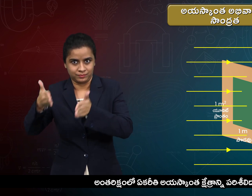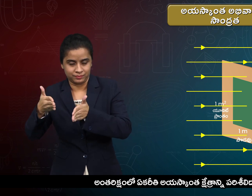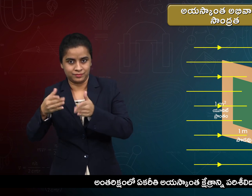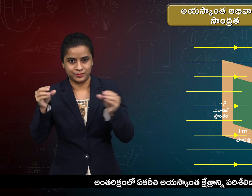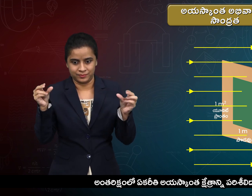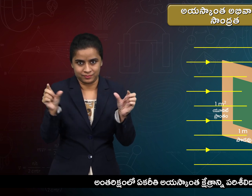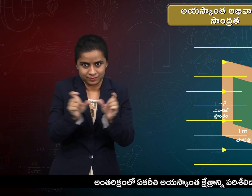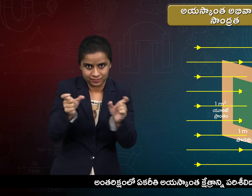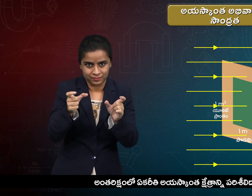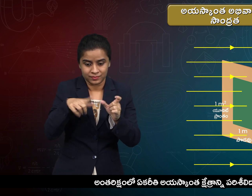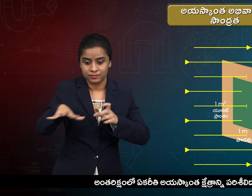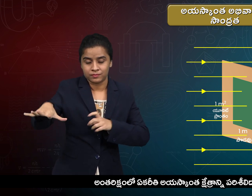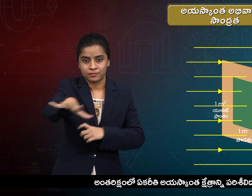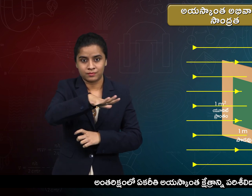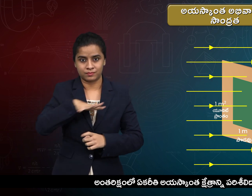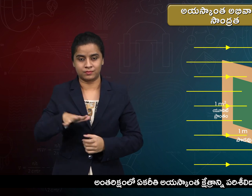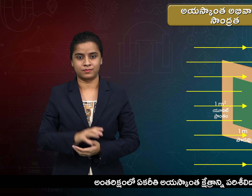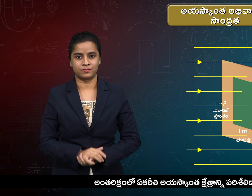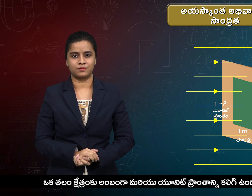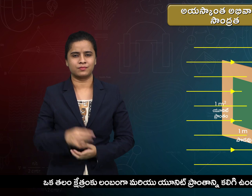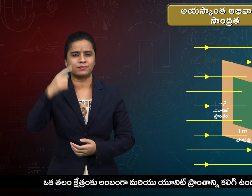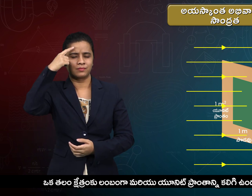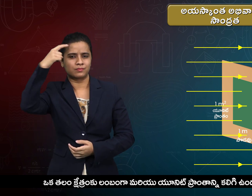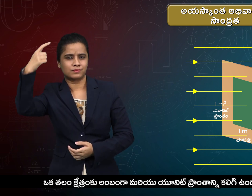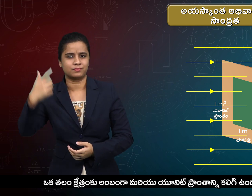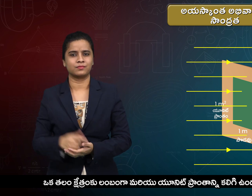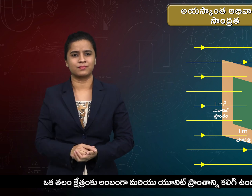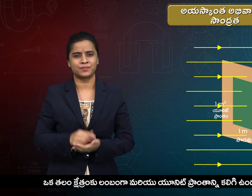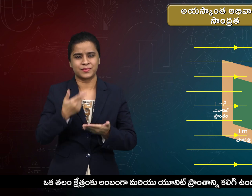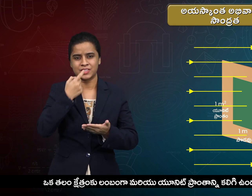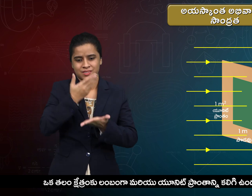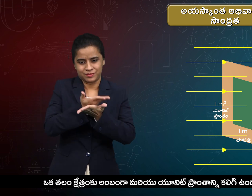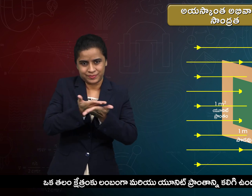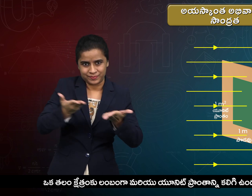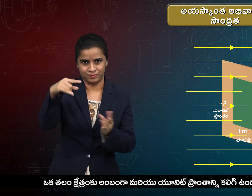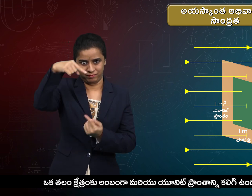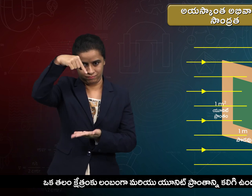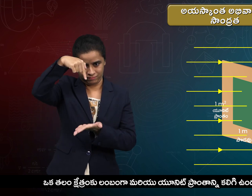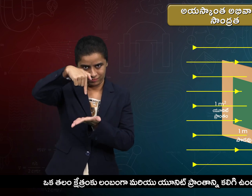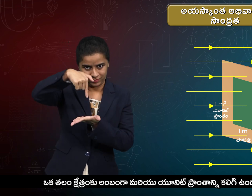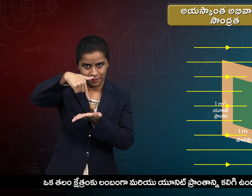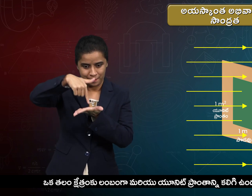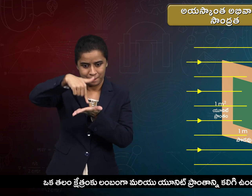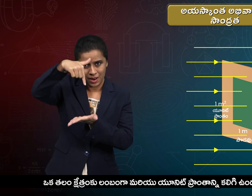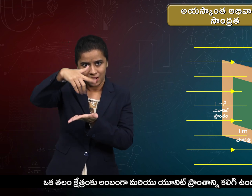అయస్కాంత క్షేత్రాన్ని పరిశీలిద్దాం. ఒక తలం క్షేత్రంకు లంబంగా మరియు యూనిట్ ప్రాంతాన్ని కలిగి